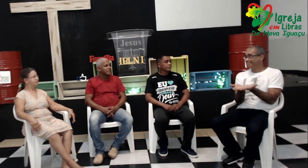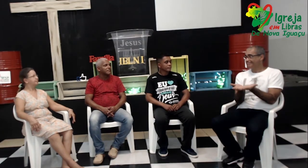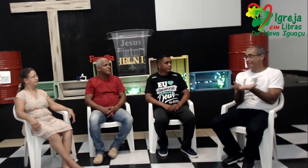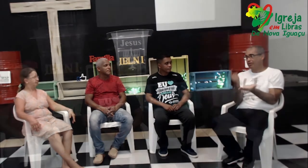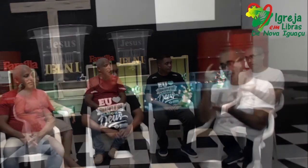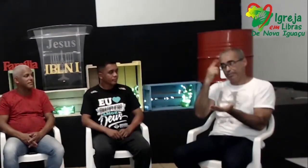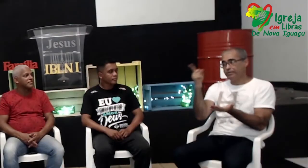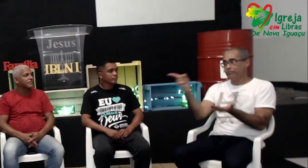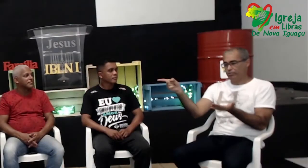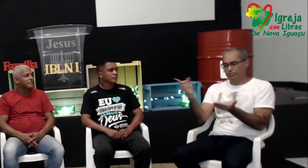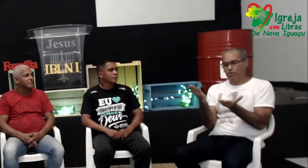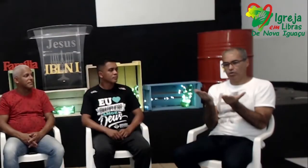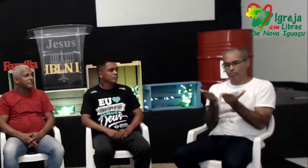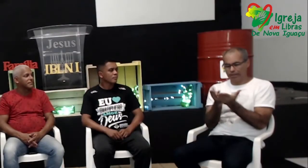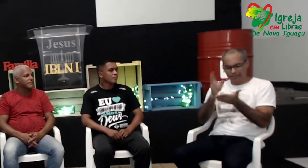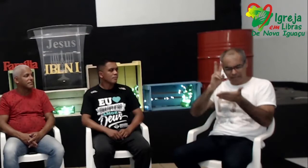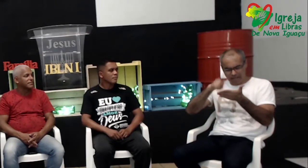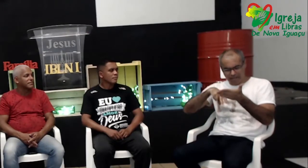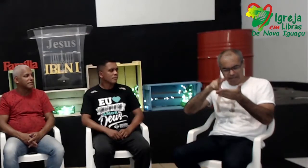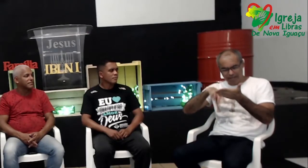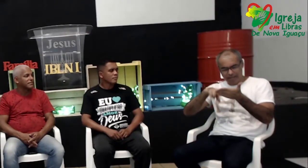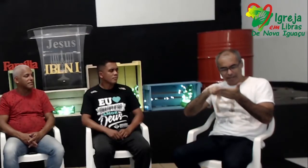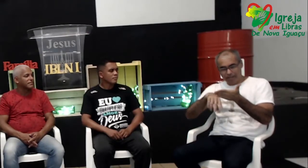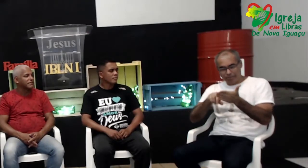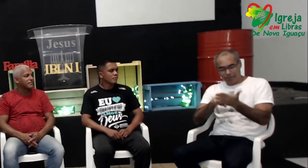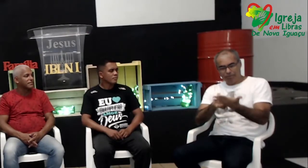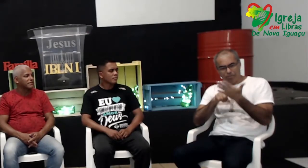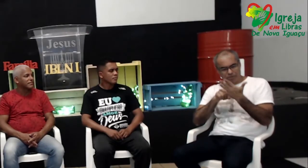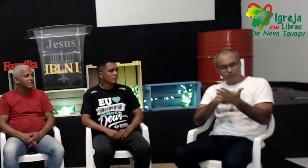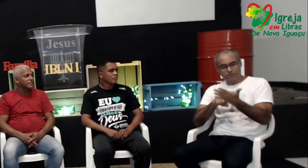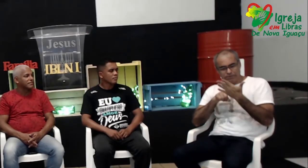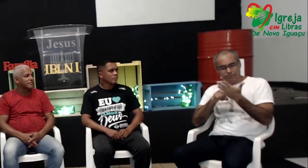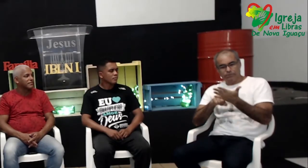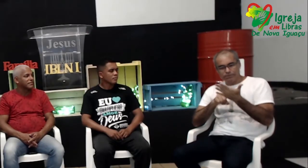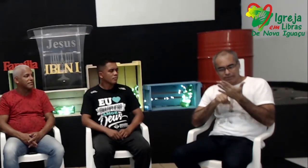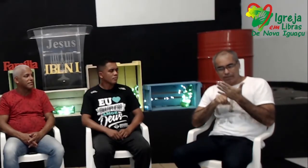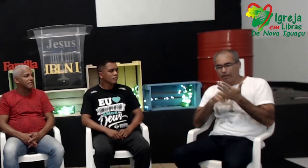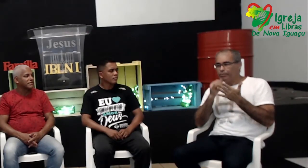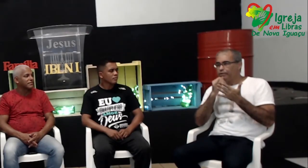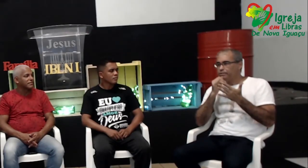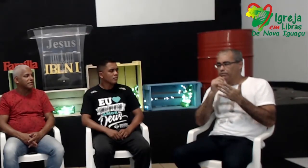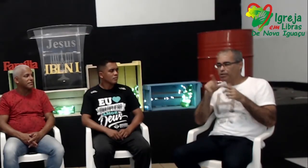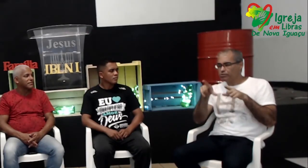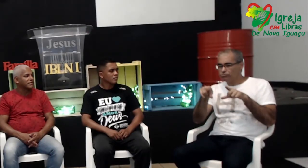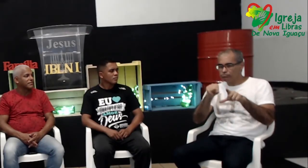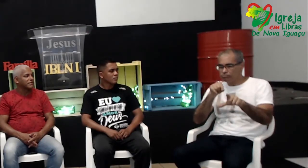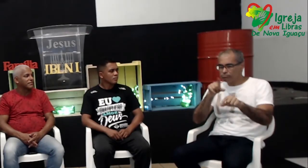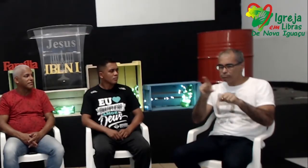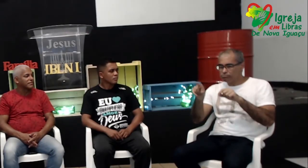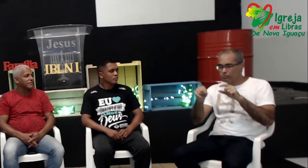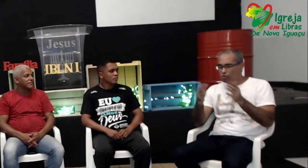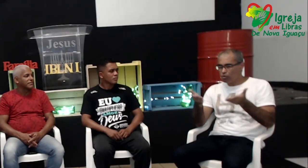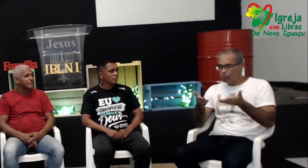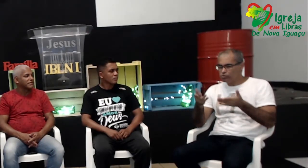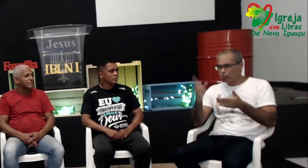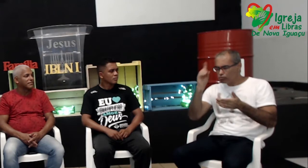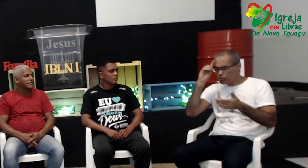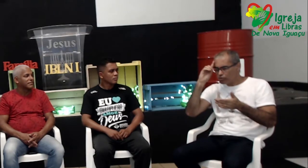importante da Bíblia. Quando a gente lê a Bíblia ela vai nos mostrando e aí nos